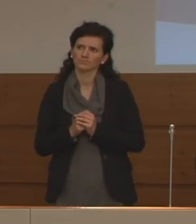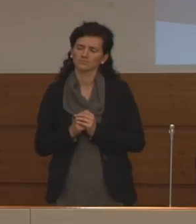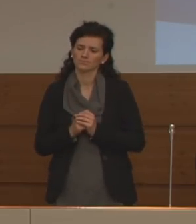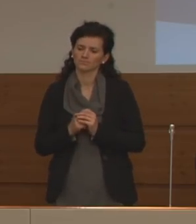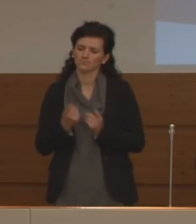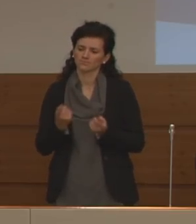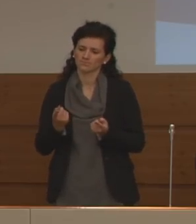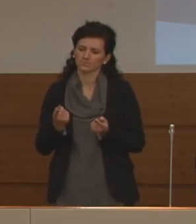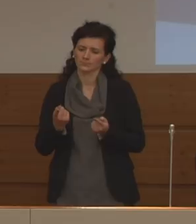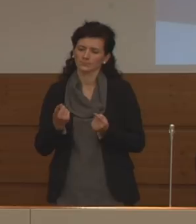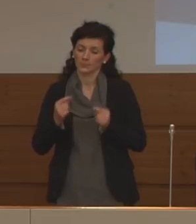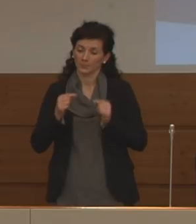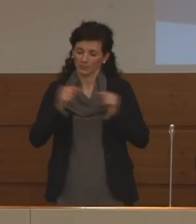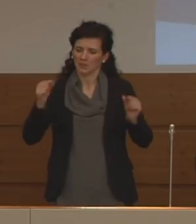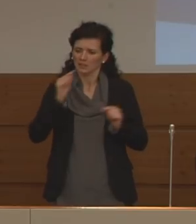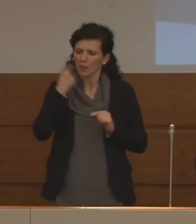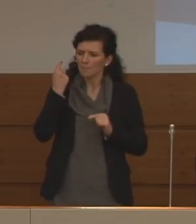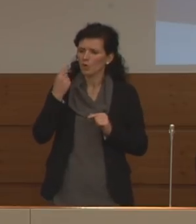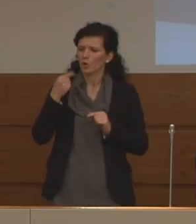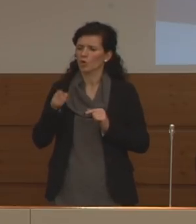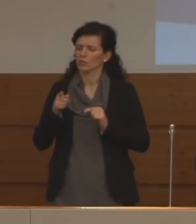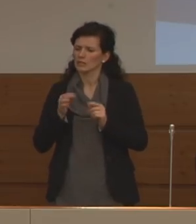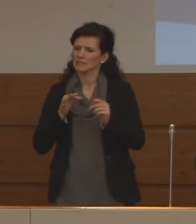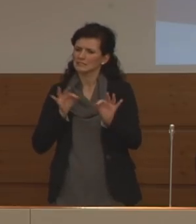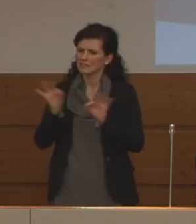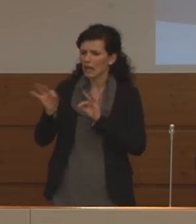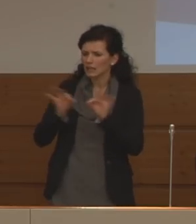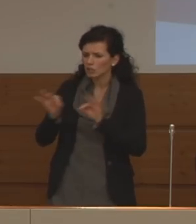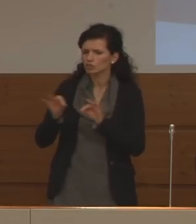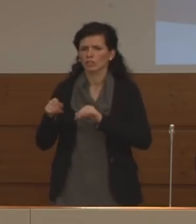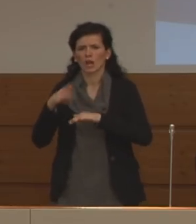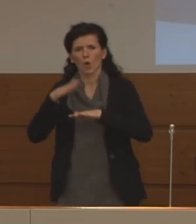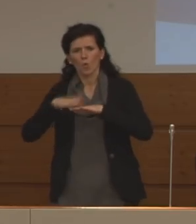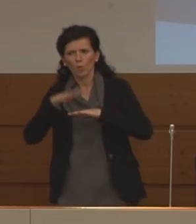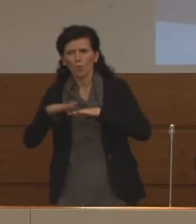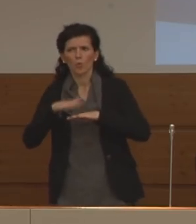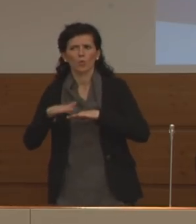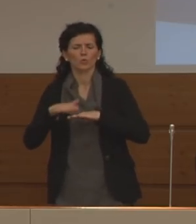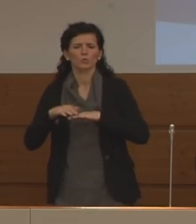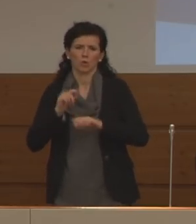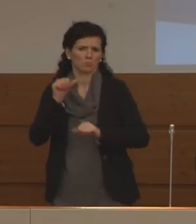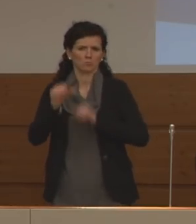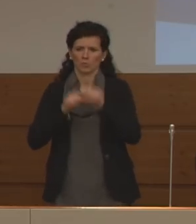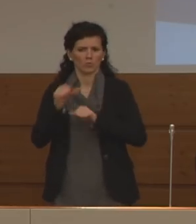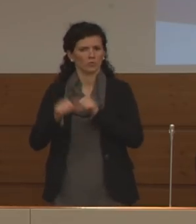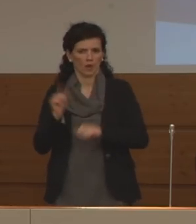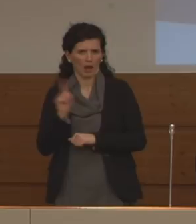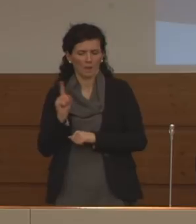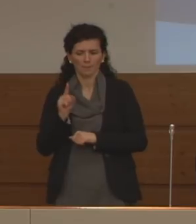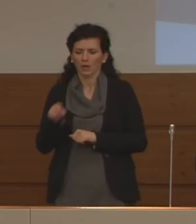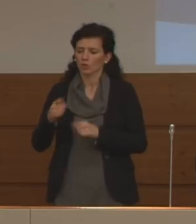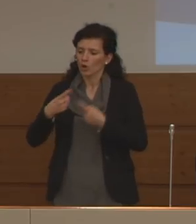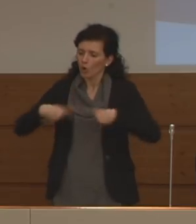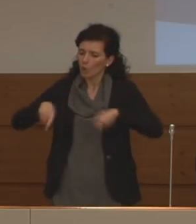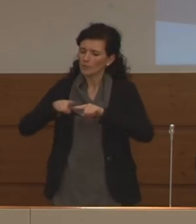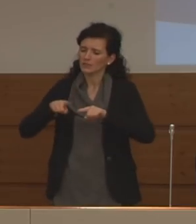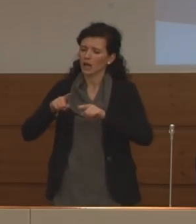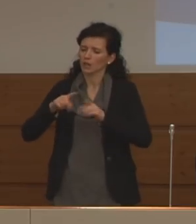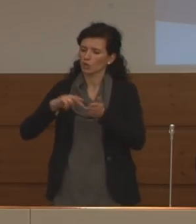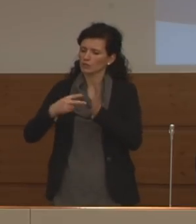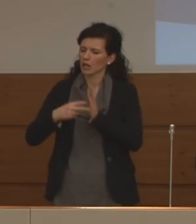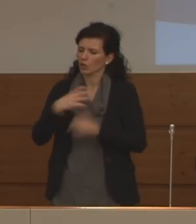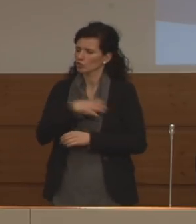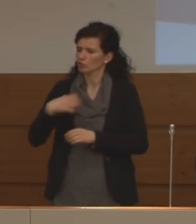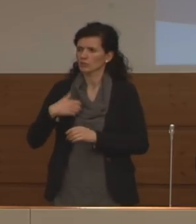strategia e la politica da parte del comitato tecnico scientifico noi seguiamo